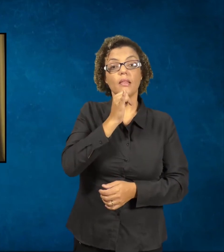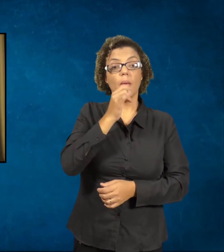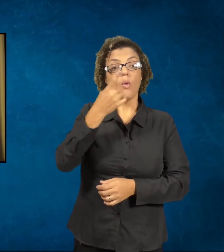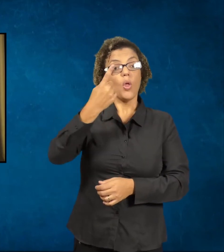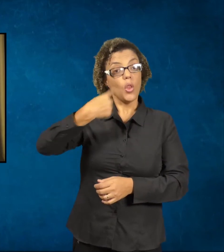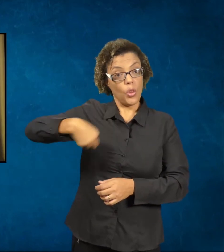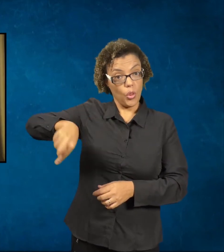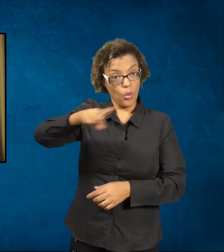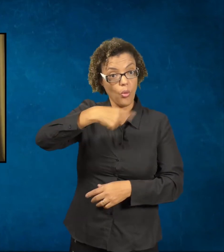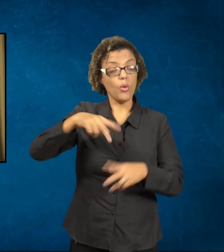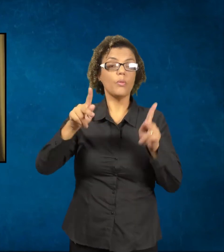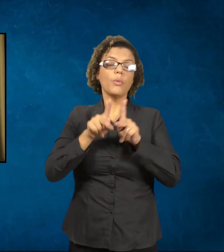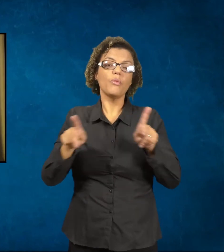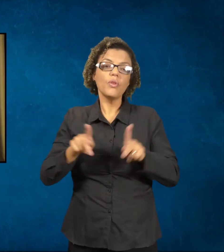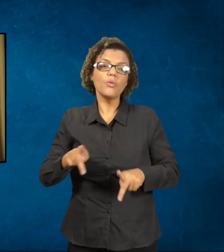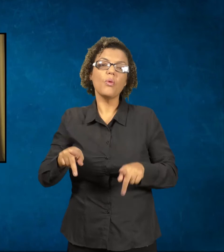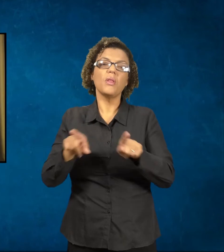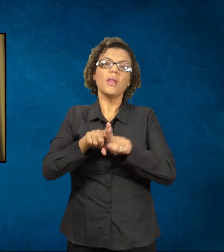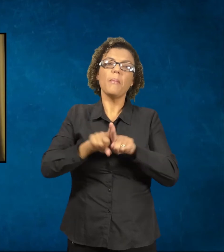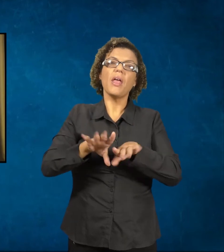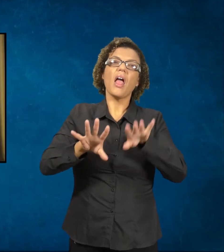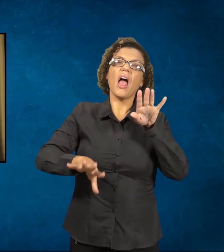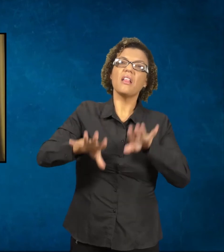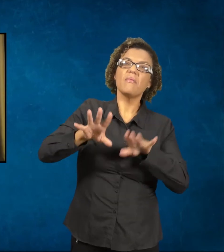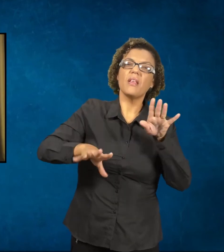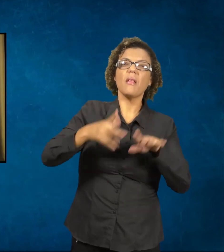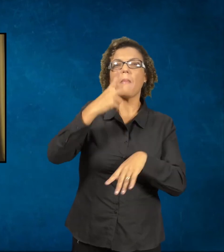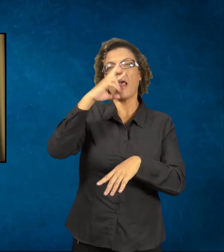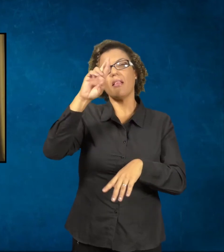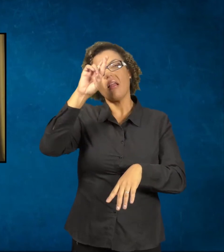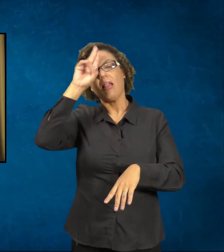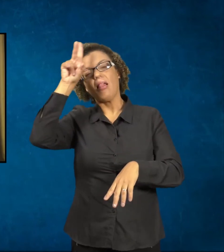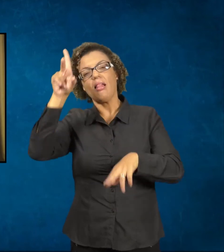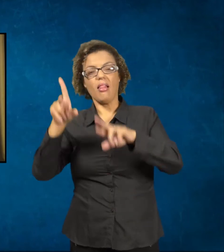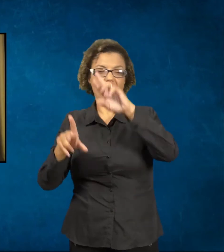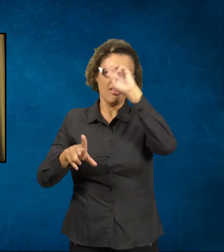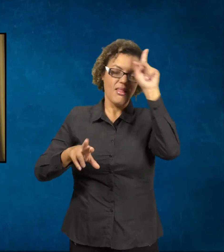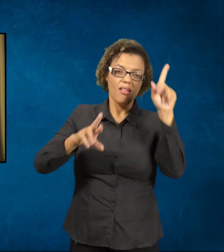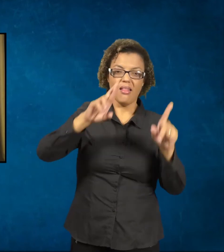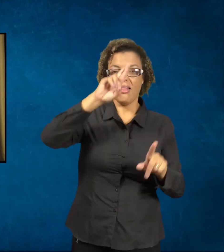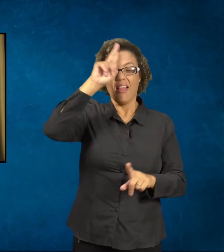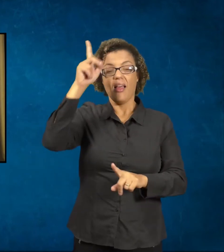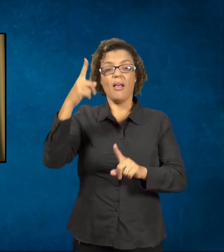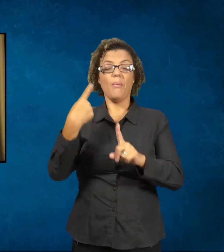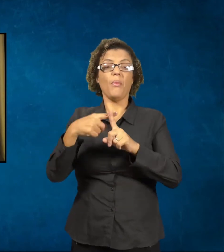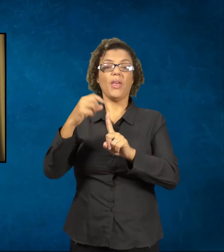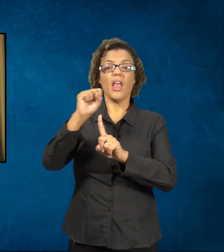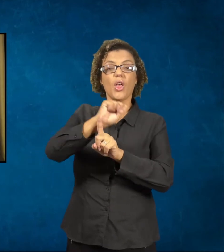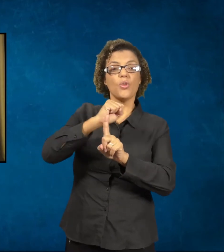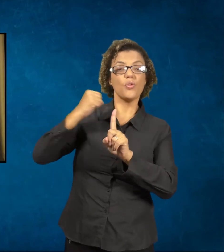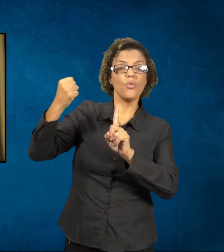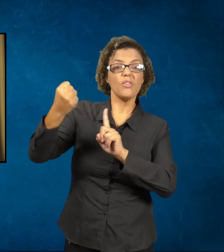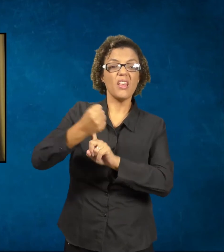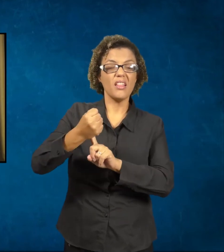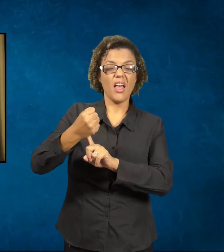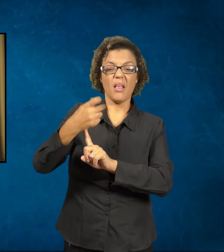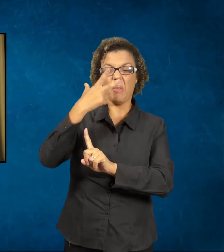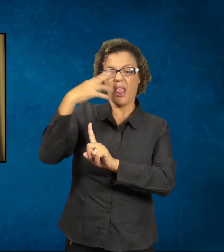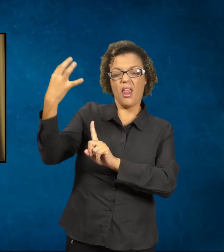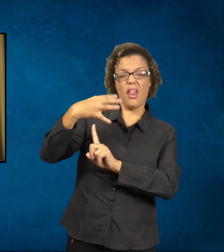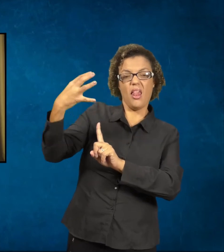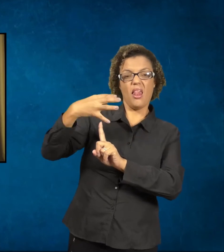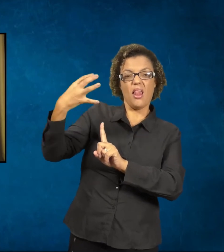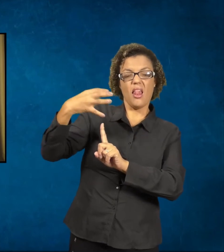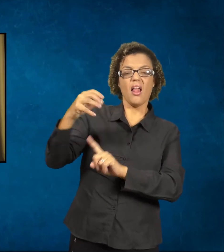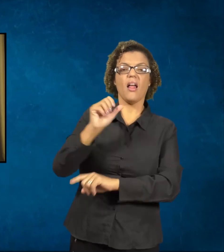sujeitos a certas alienações da sociedade. Nós vivemos num momento onde o conhecimento não é tão importante. O importante é o